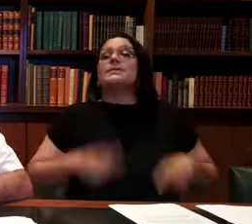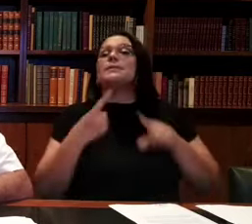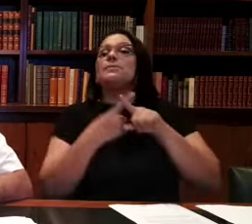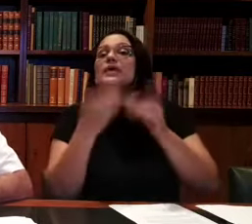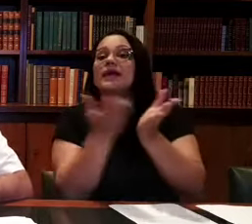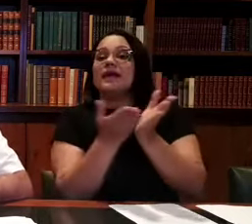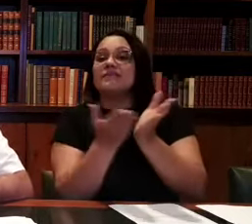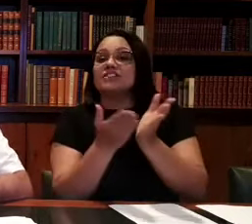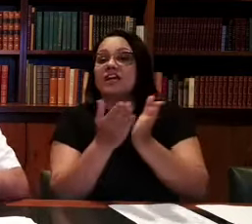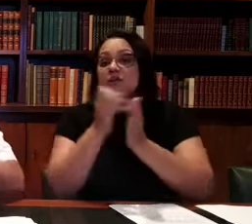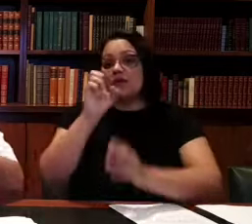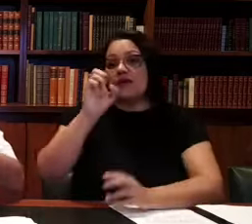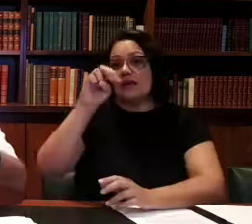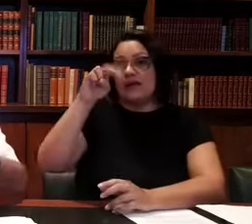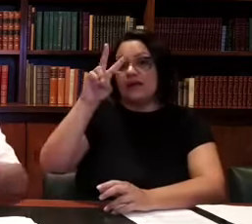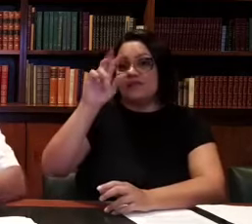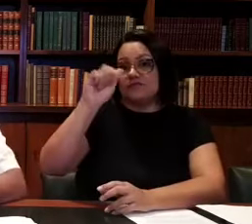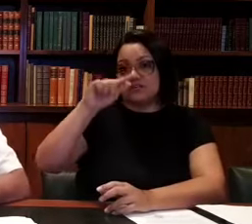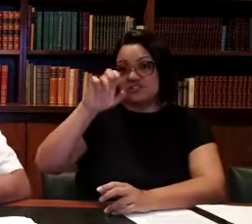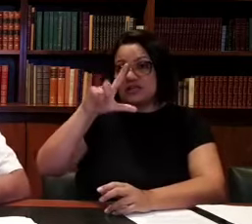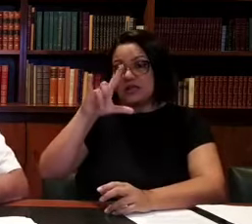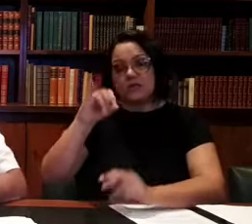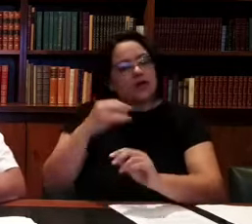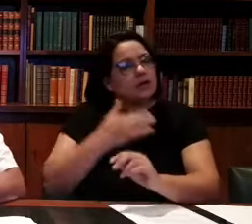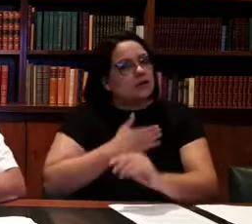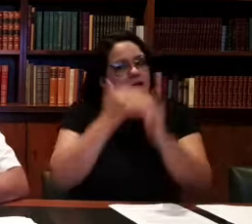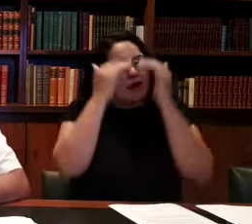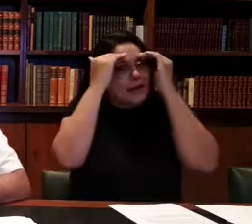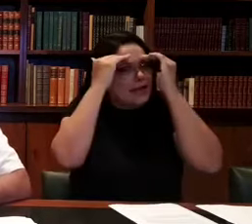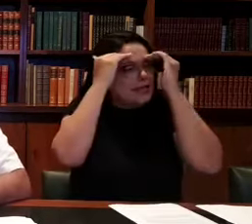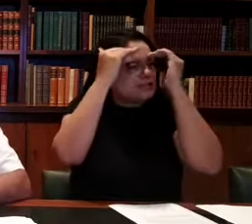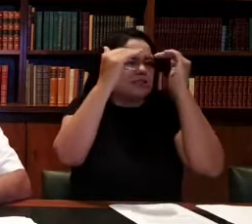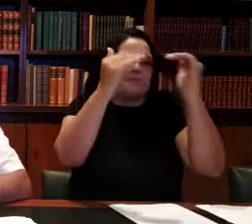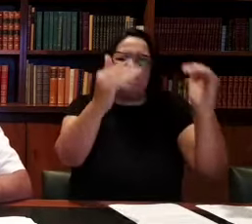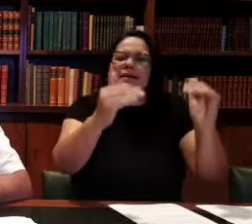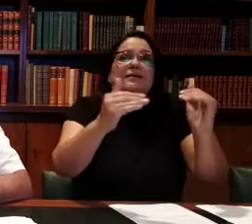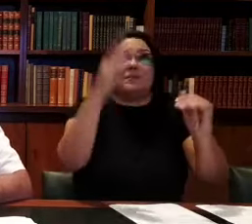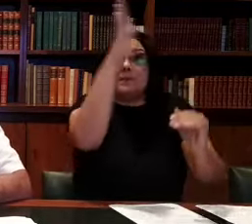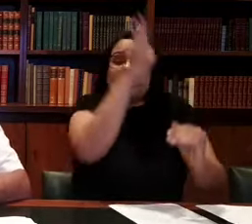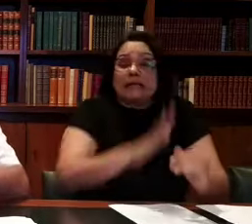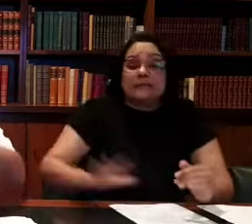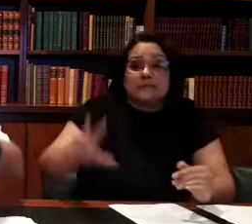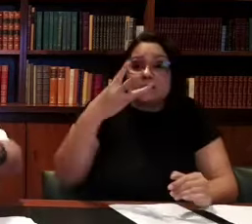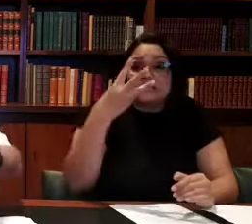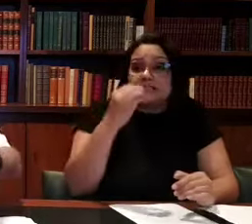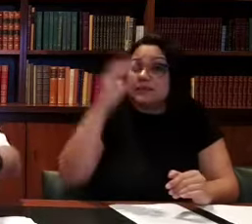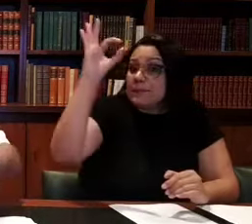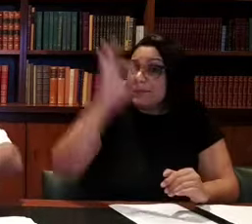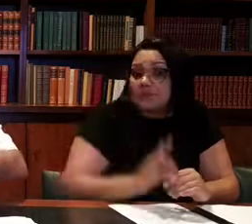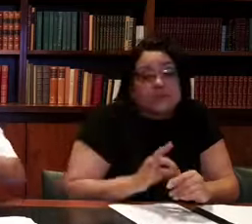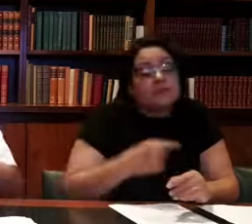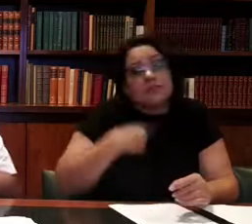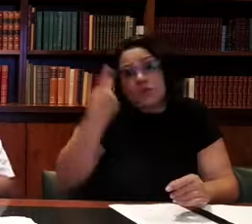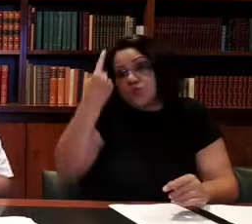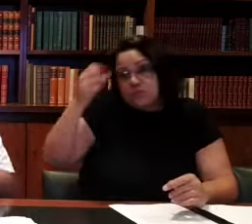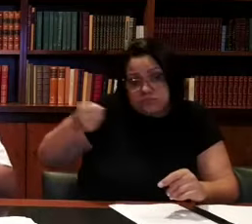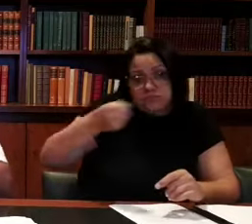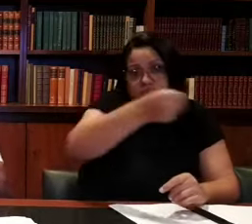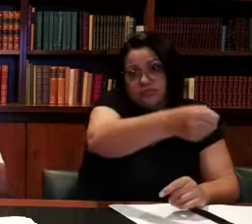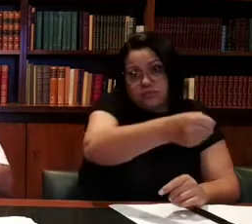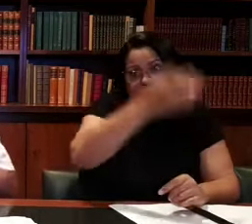um tremendo respeito para provar 30 milhões mas trinta por cento do Evangelho do Brasil eu acho que eu não tenho uma pessoa lá dentro quando